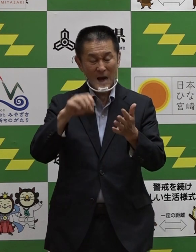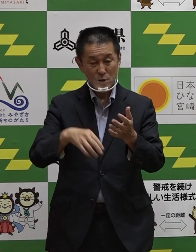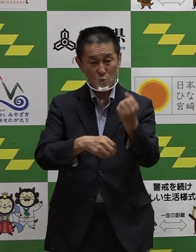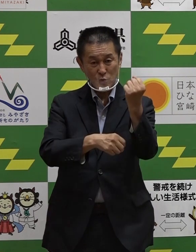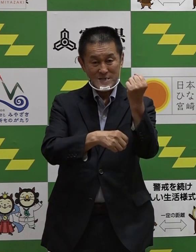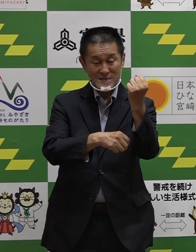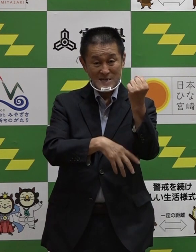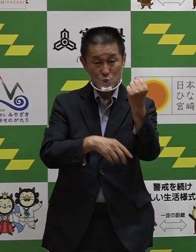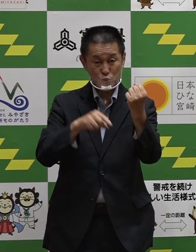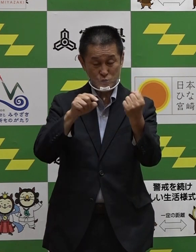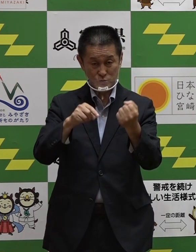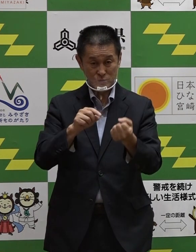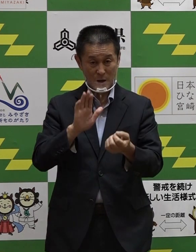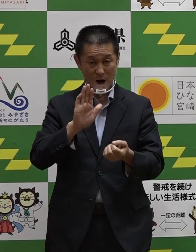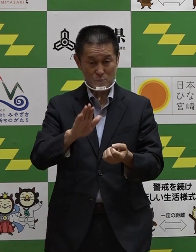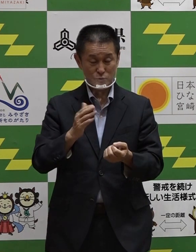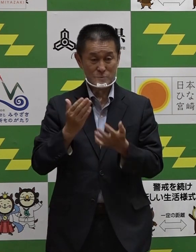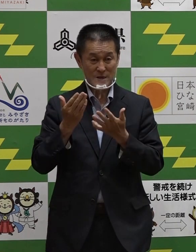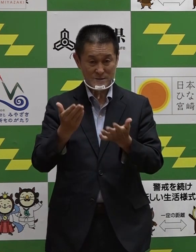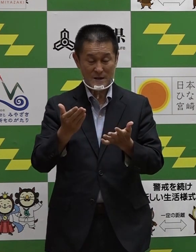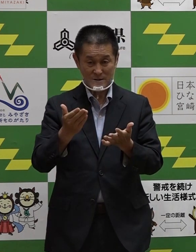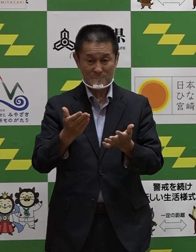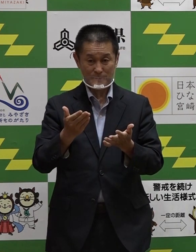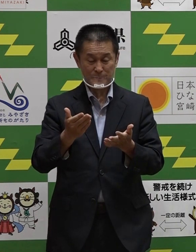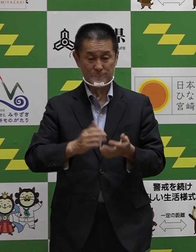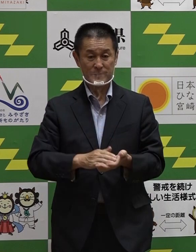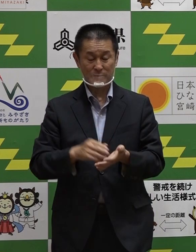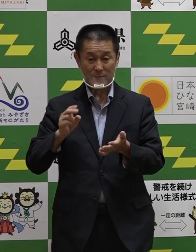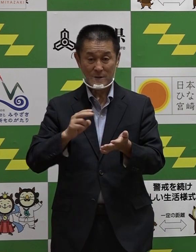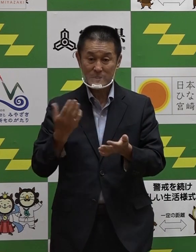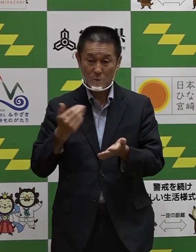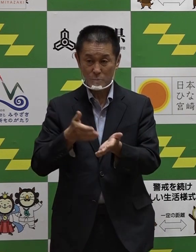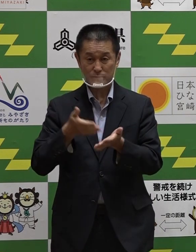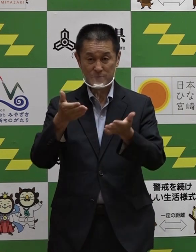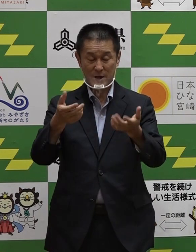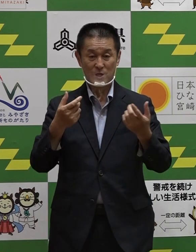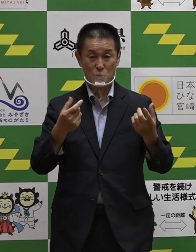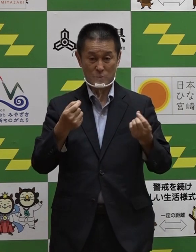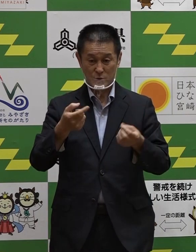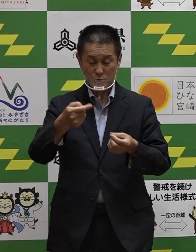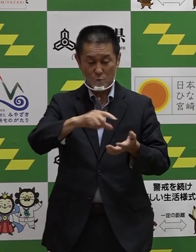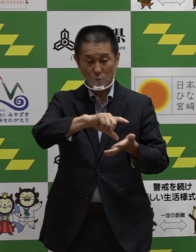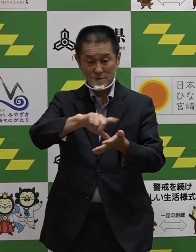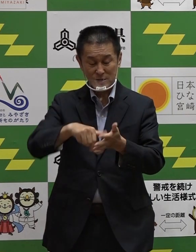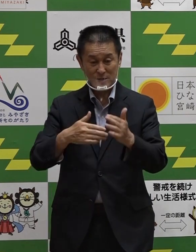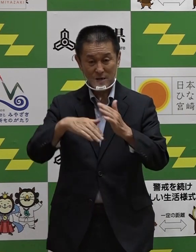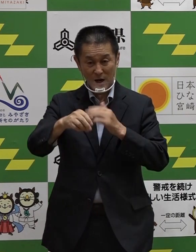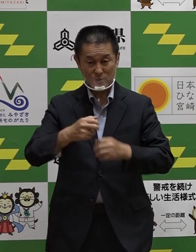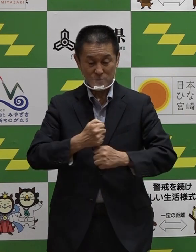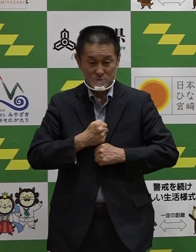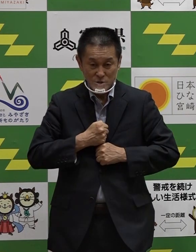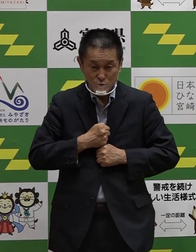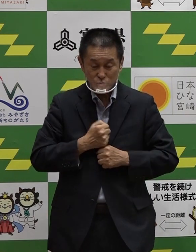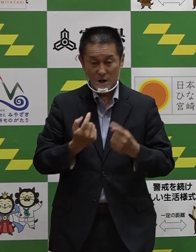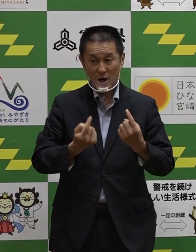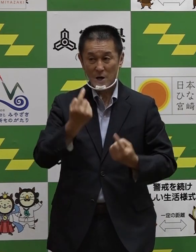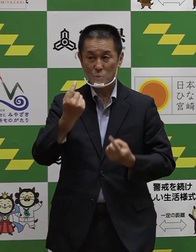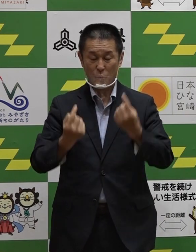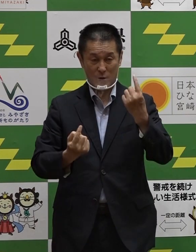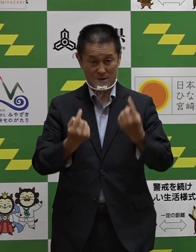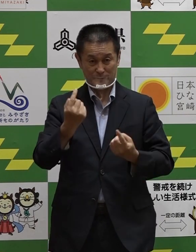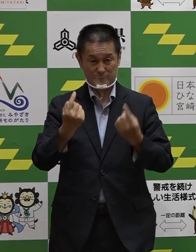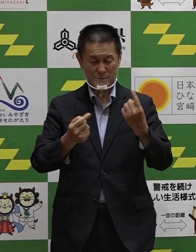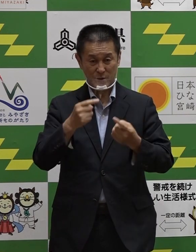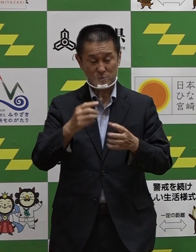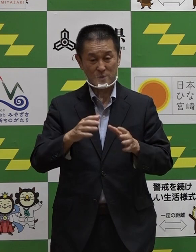準とかっていうのはあるんでしょうか。 まあ、指定の時に先ほど申しましたような、その地域によって外出自粛が行われているかどうかというようなところ